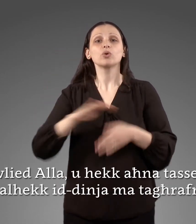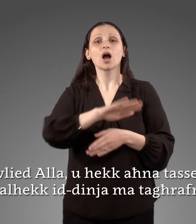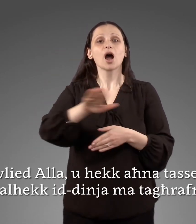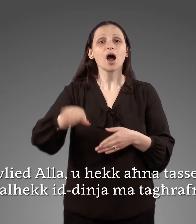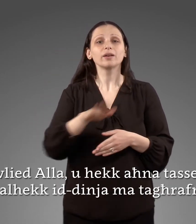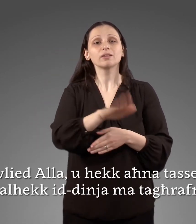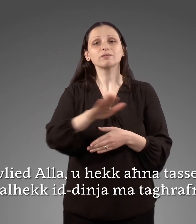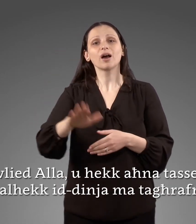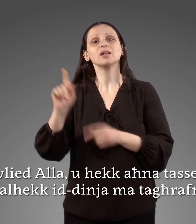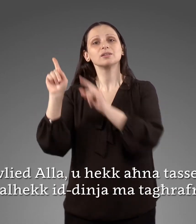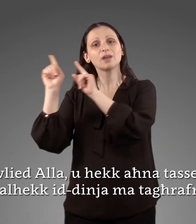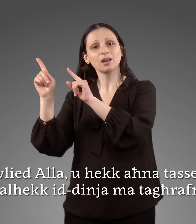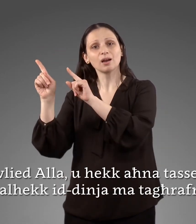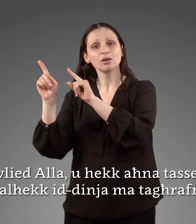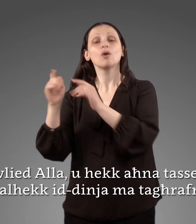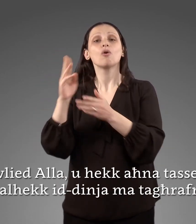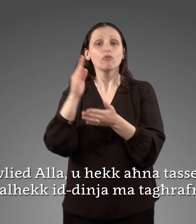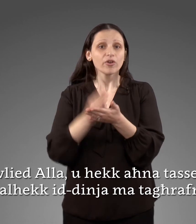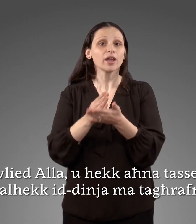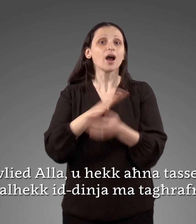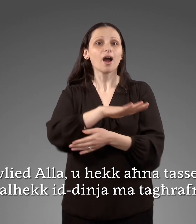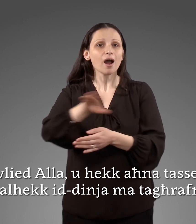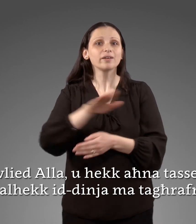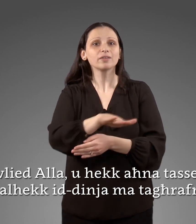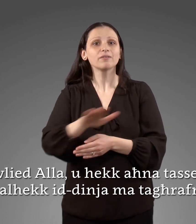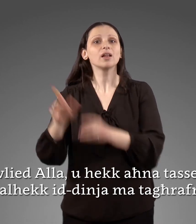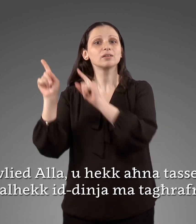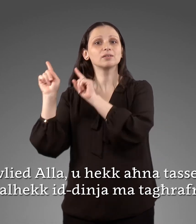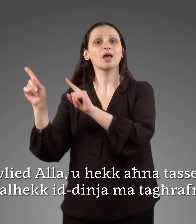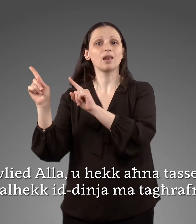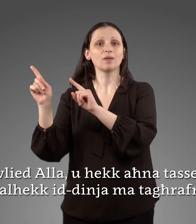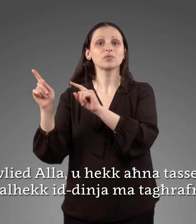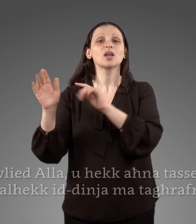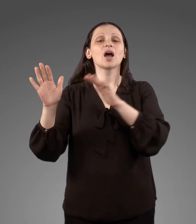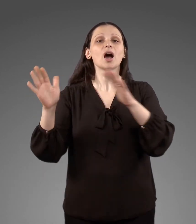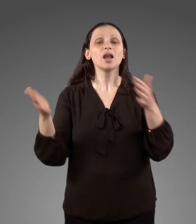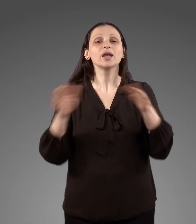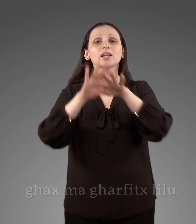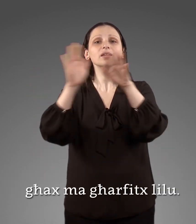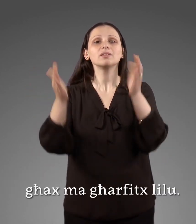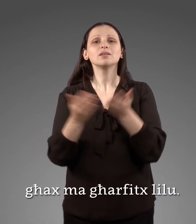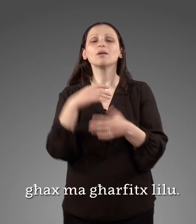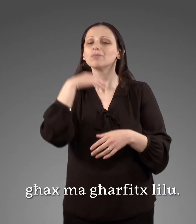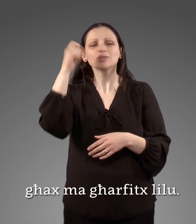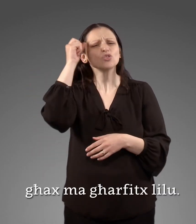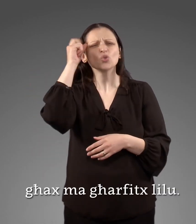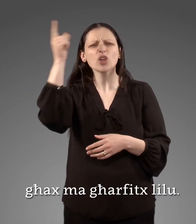Uwekk aħna taċ-sew Għalek id-dinja ma t'għaraf njiex Aħx mar fieċ lilu